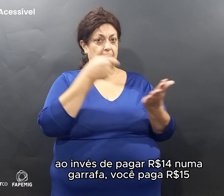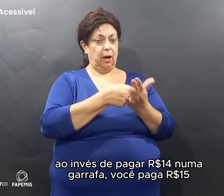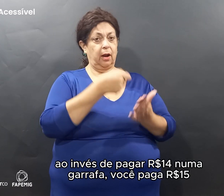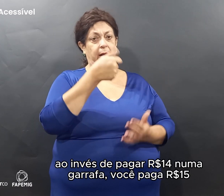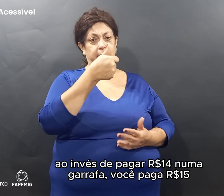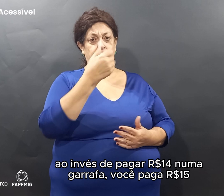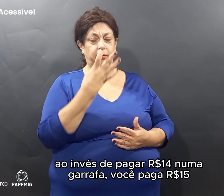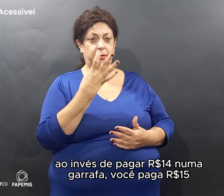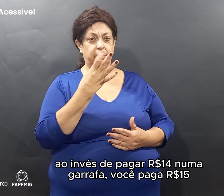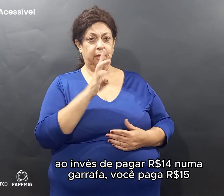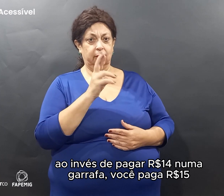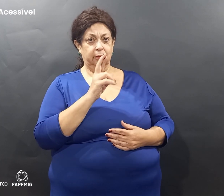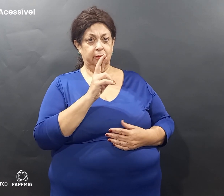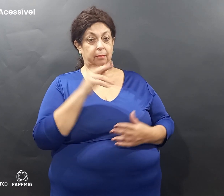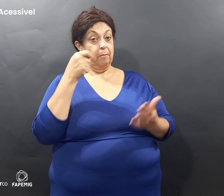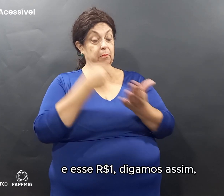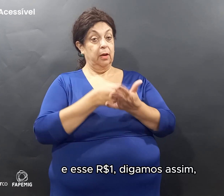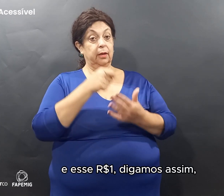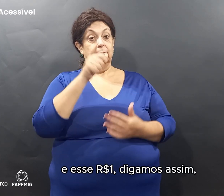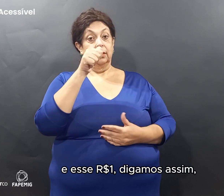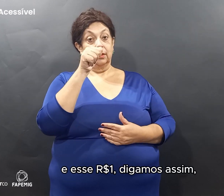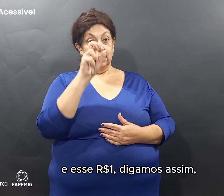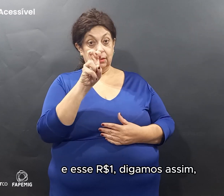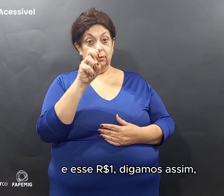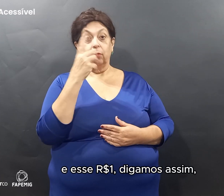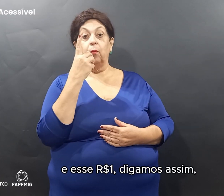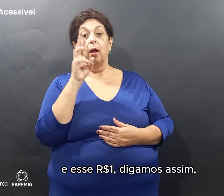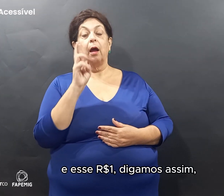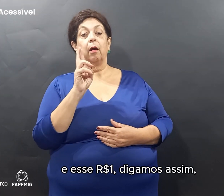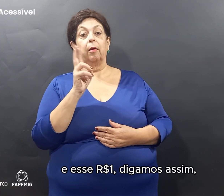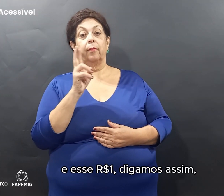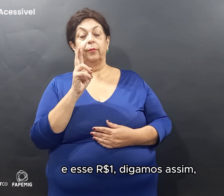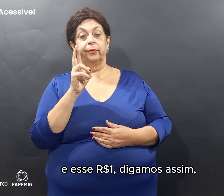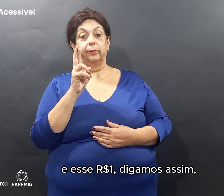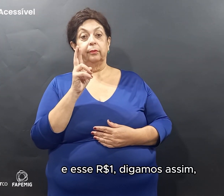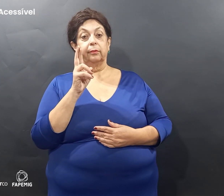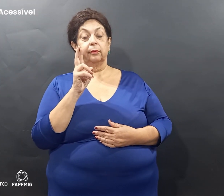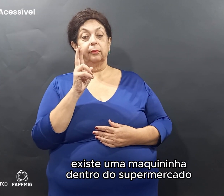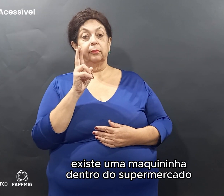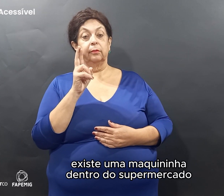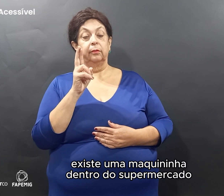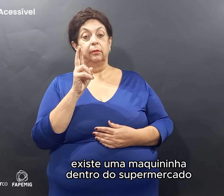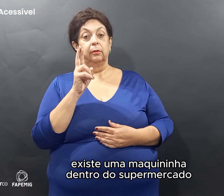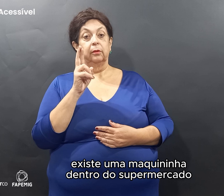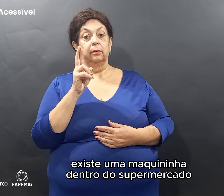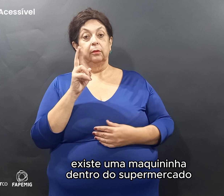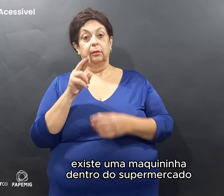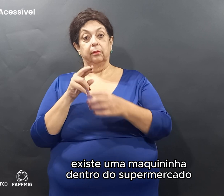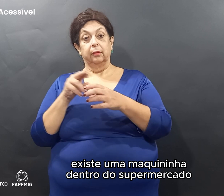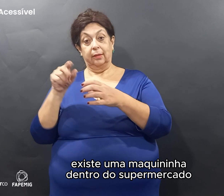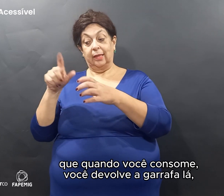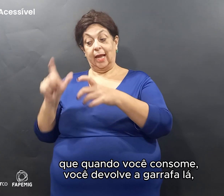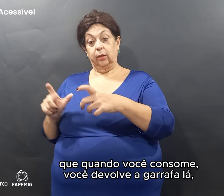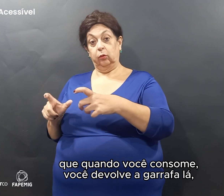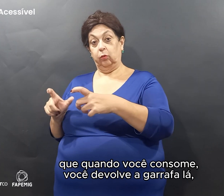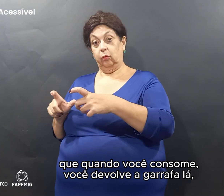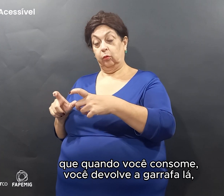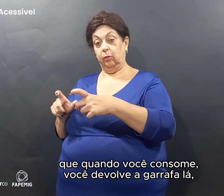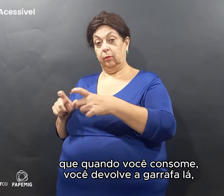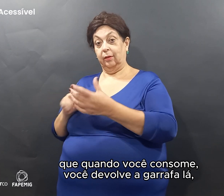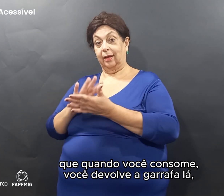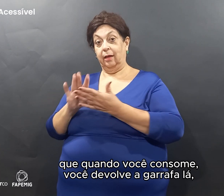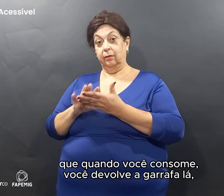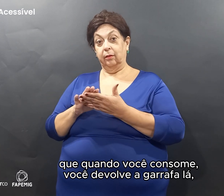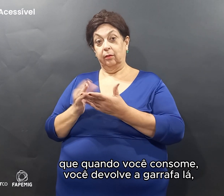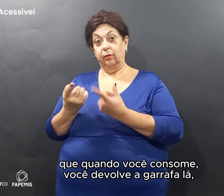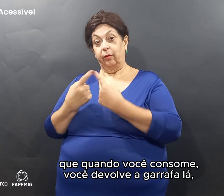garrafa, você paga 15. E esse R$1, né, digamos assim, existe uma maquininha dentro do supermercado que quando você consome,